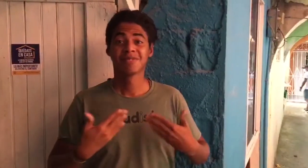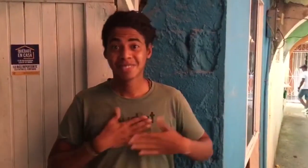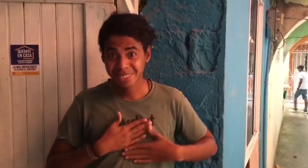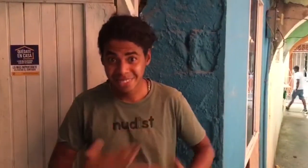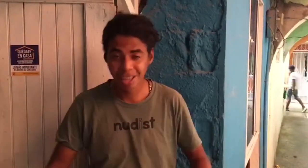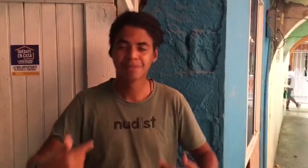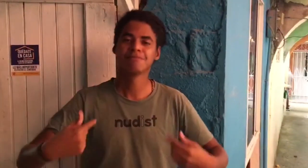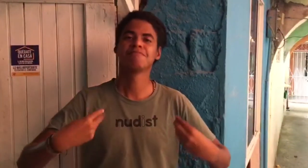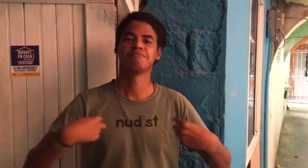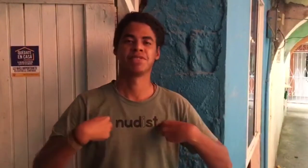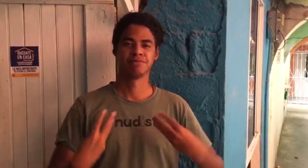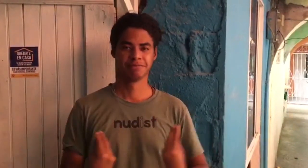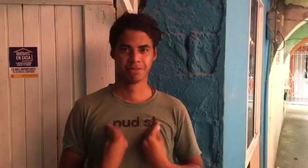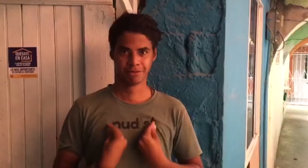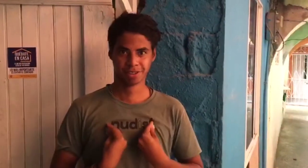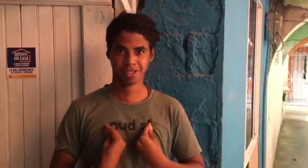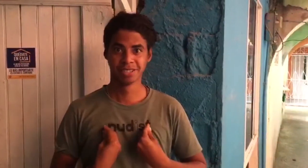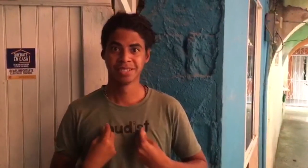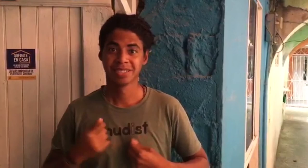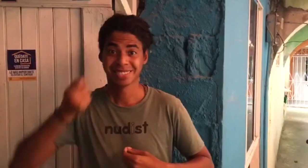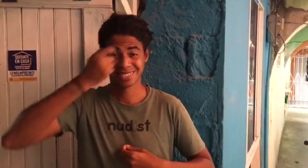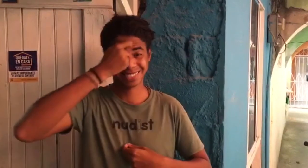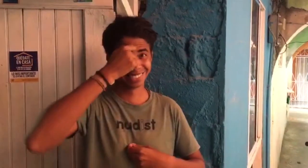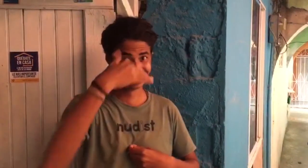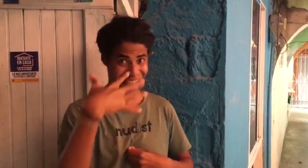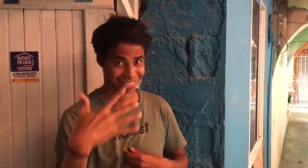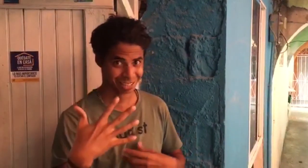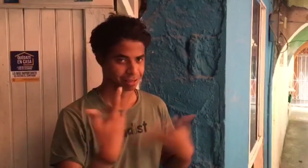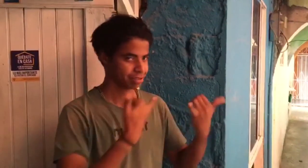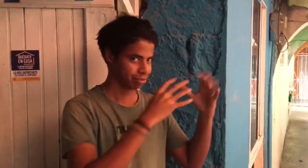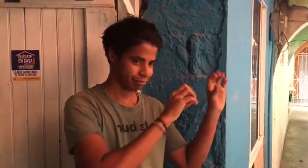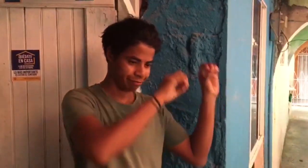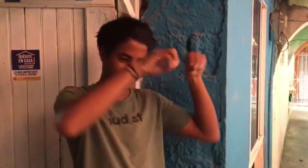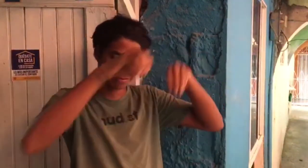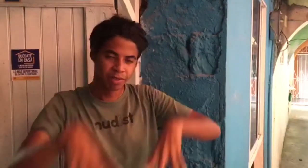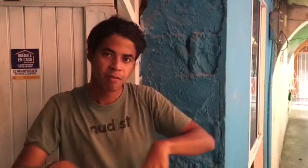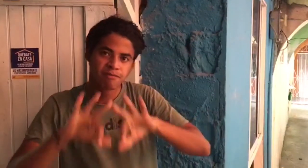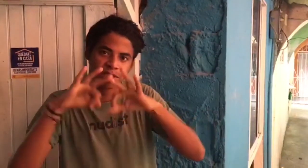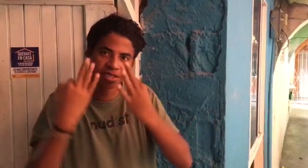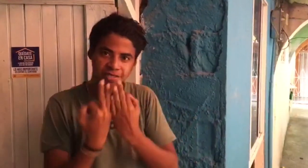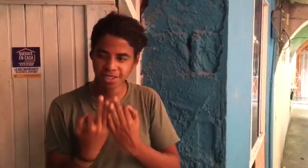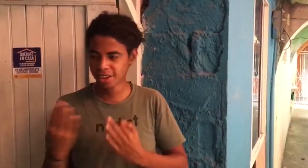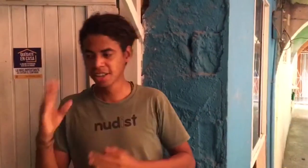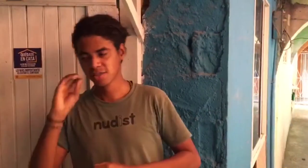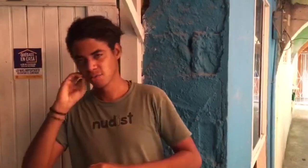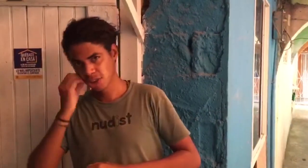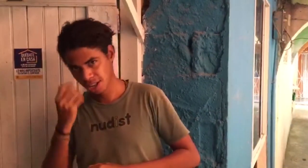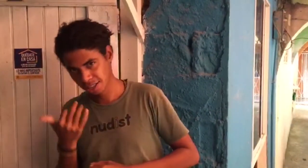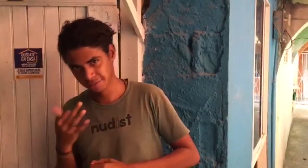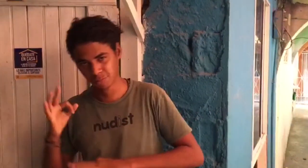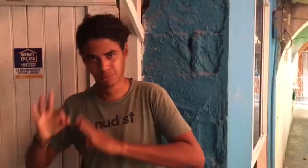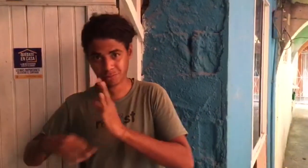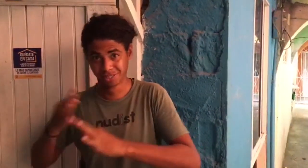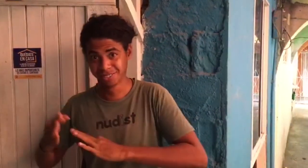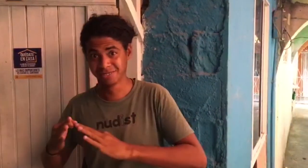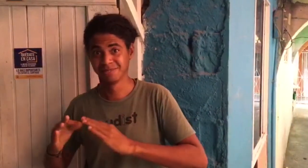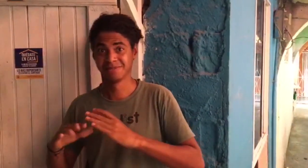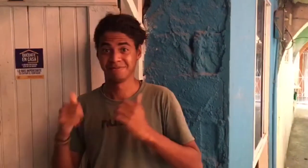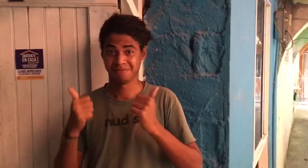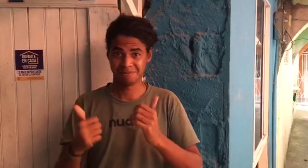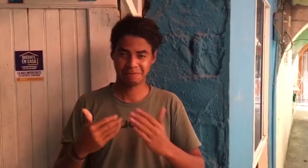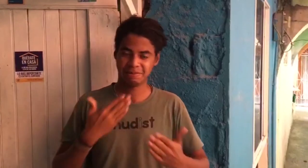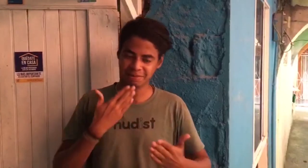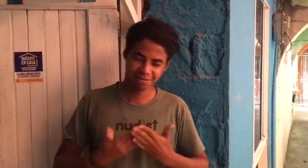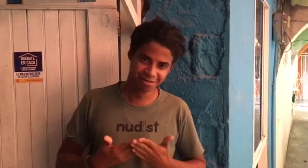quiero mandarles un saludo yo vivo en san andrés antes había vivido en cartagena en conjunto con mi familia mi abuela